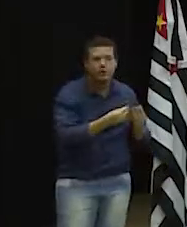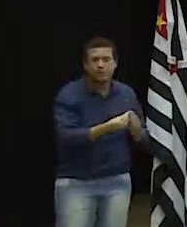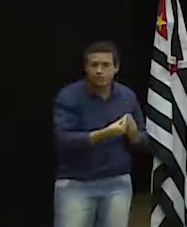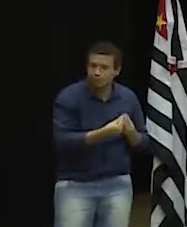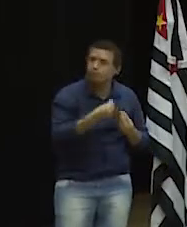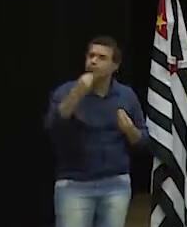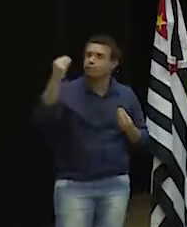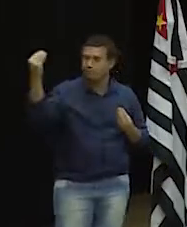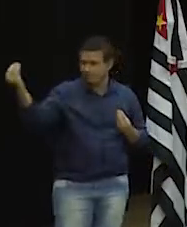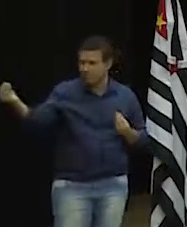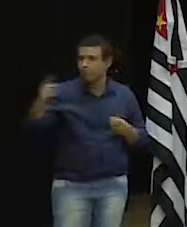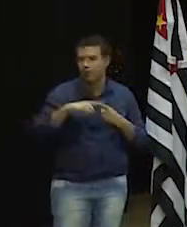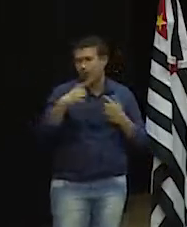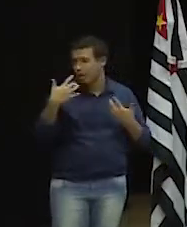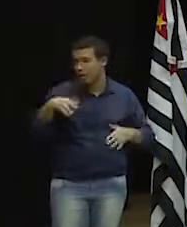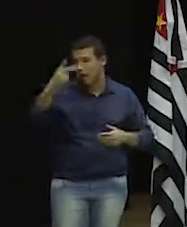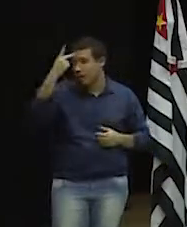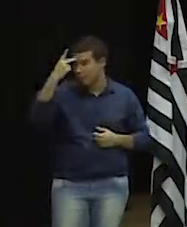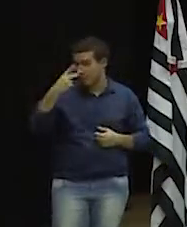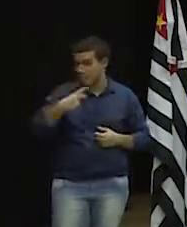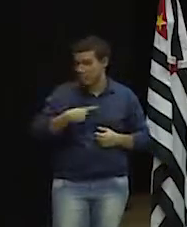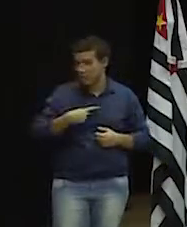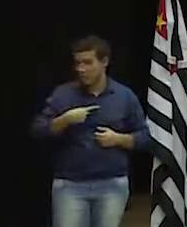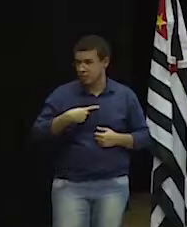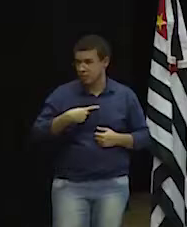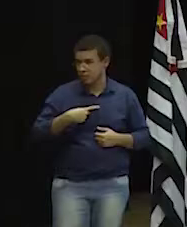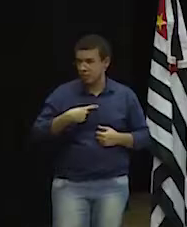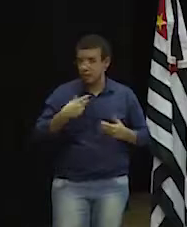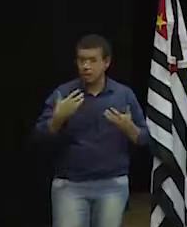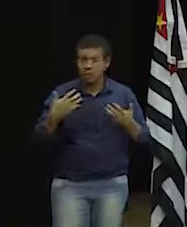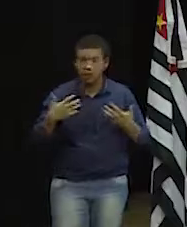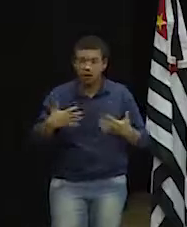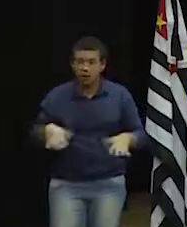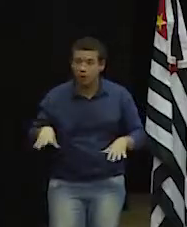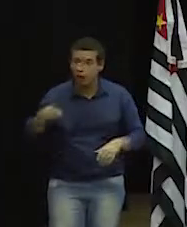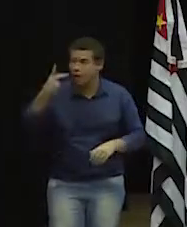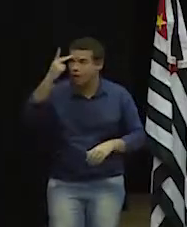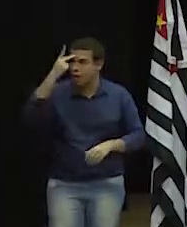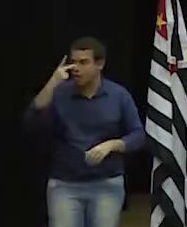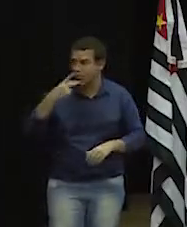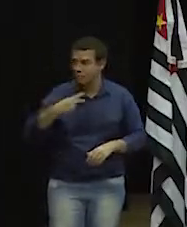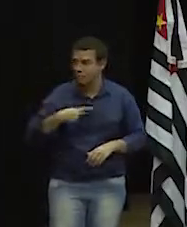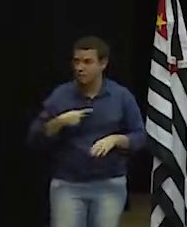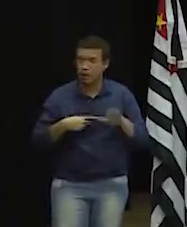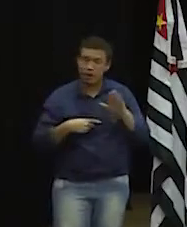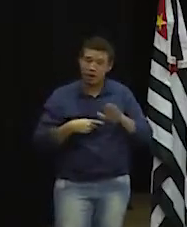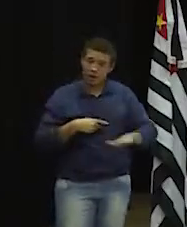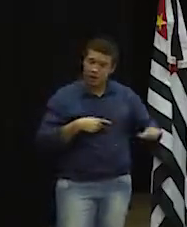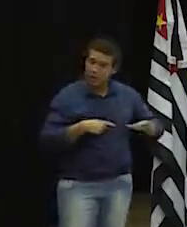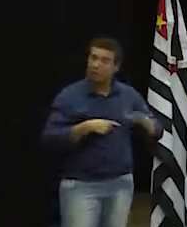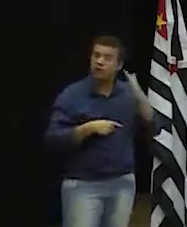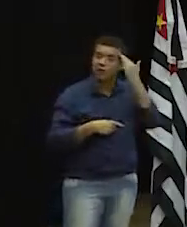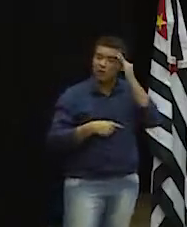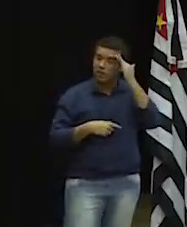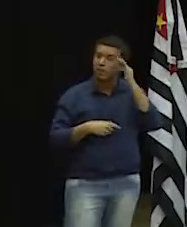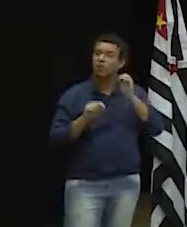mas aí ele entende que é importante dividir, né? Que ele não pode ser egoísta, que ele não quer ser egoísta. E a